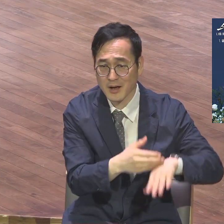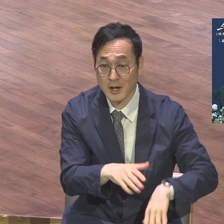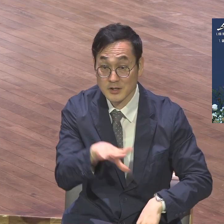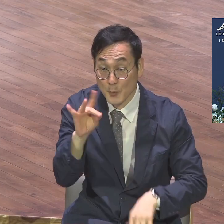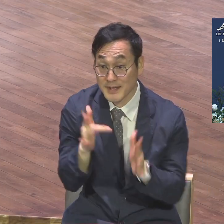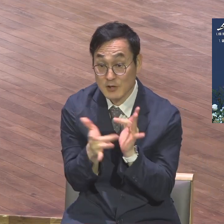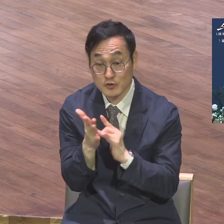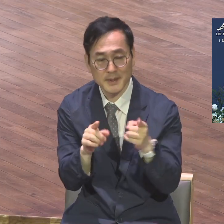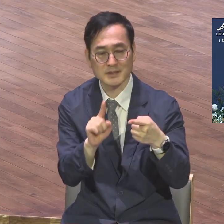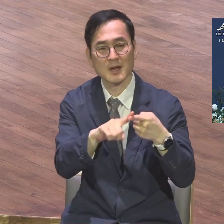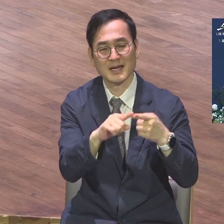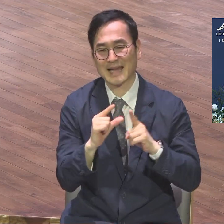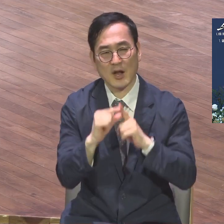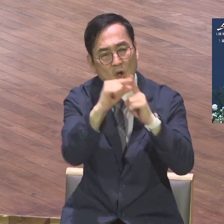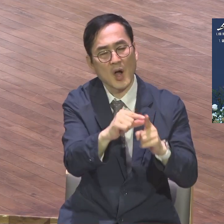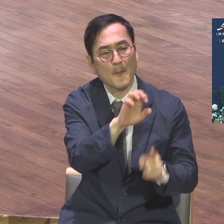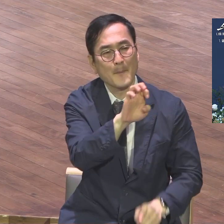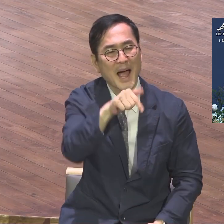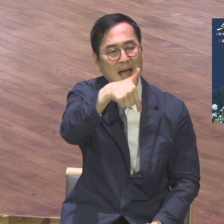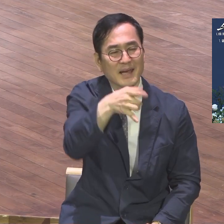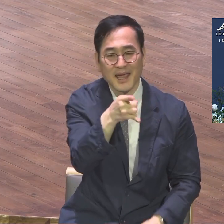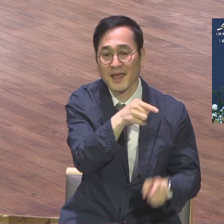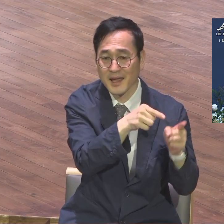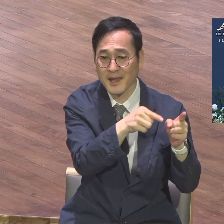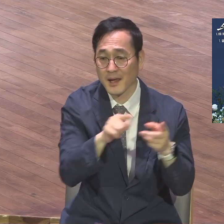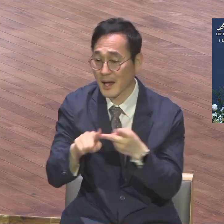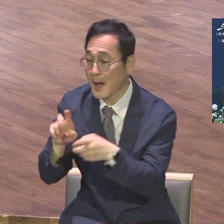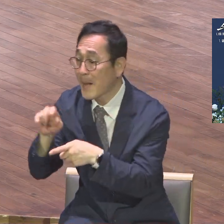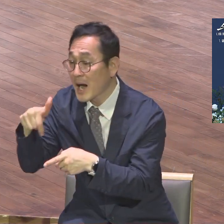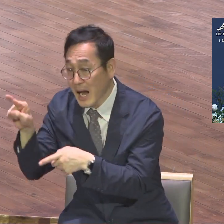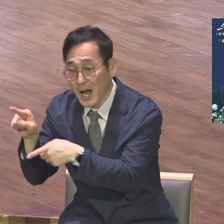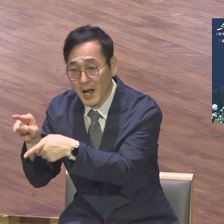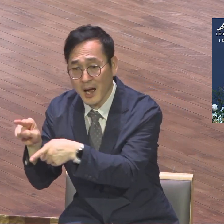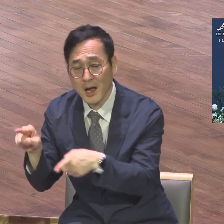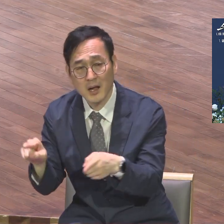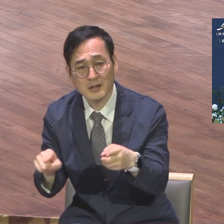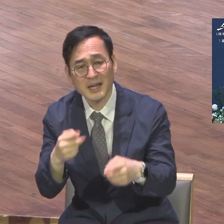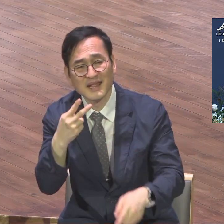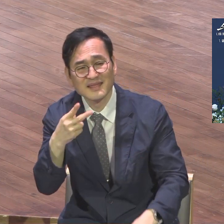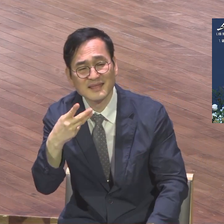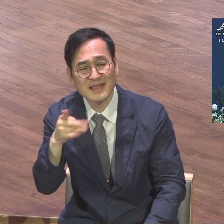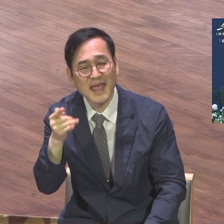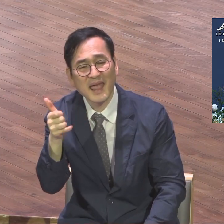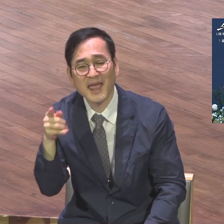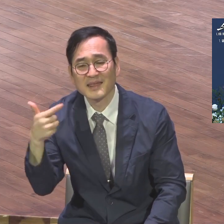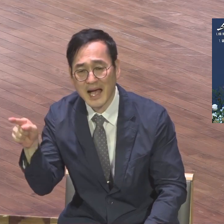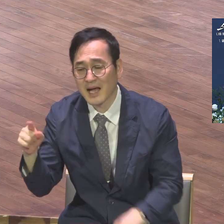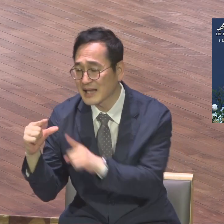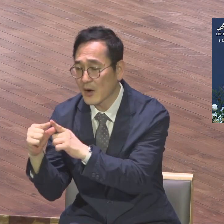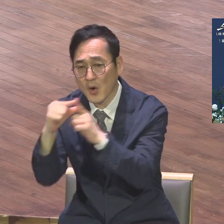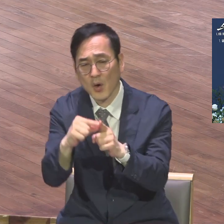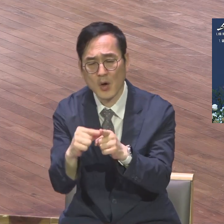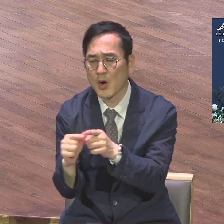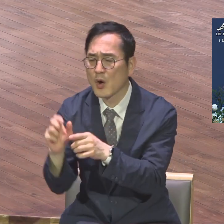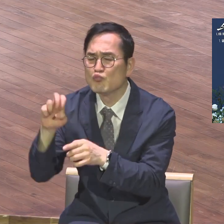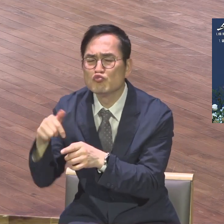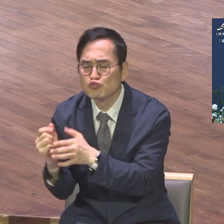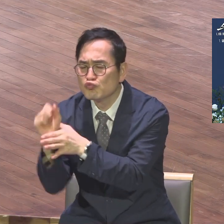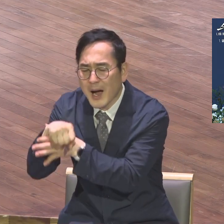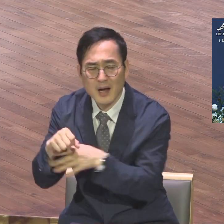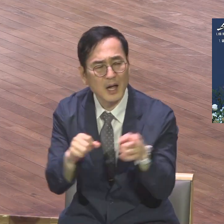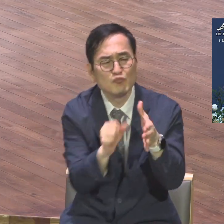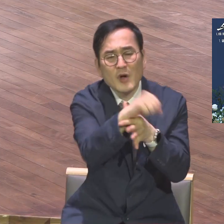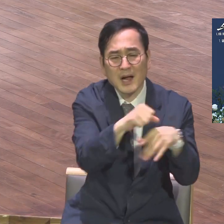파괴에서 파괴. 그리고 마가가 사용한 단어는 무화과 때가 아니었다라는 표현은 대나라는 단어입니다. 그렇게